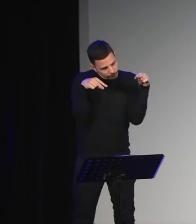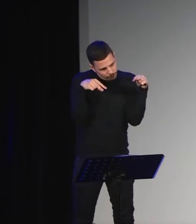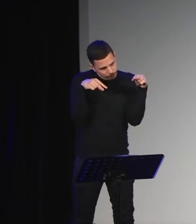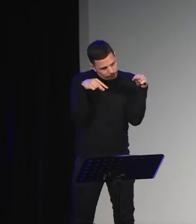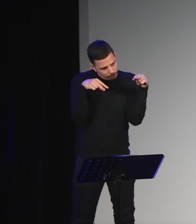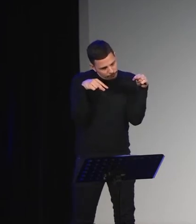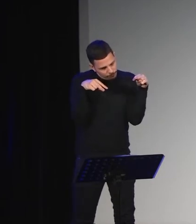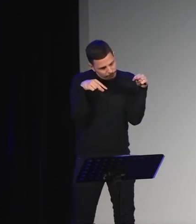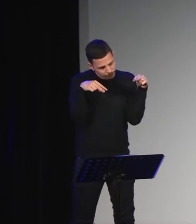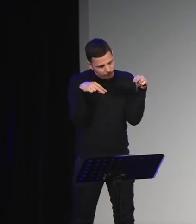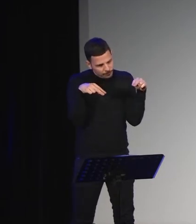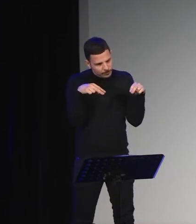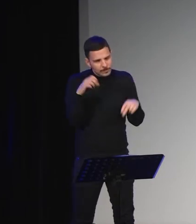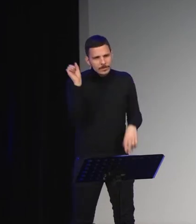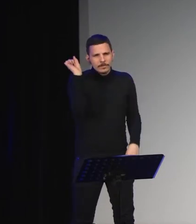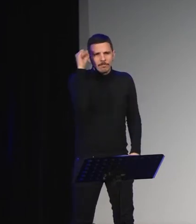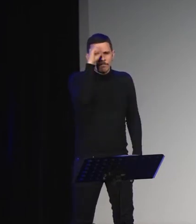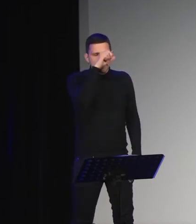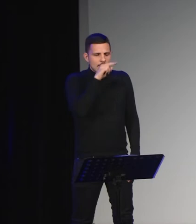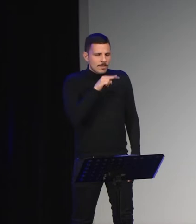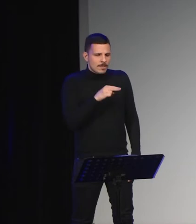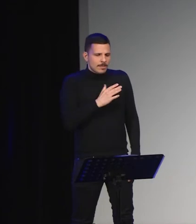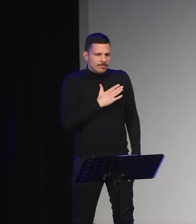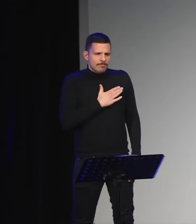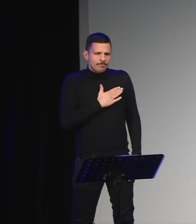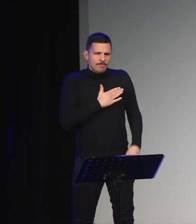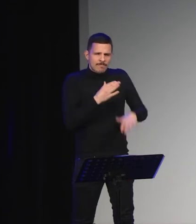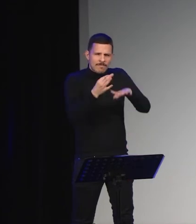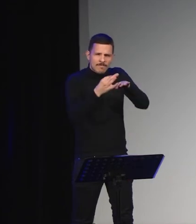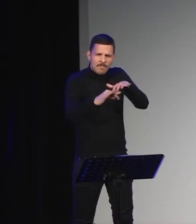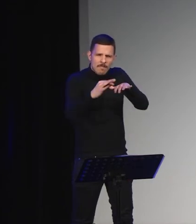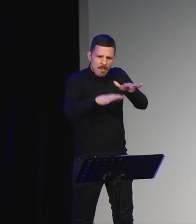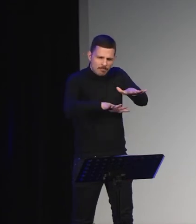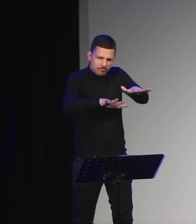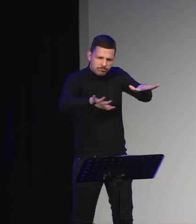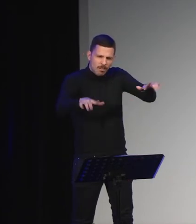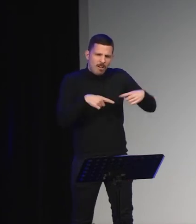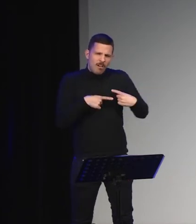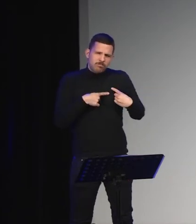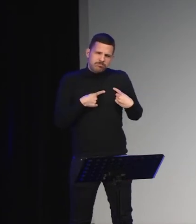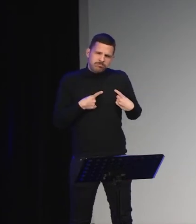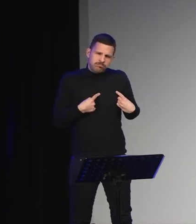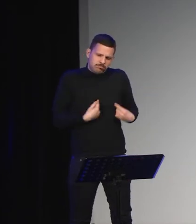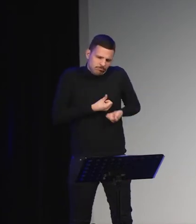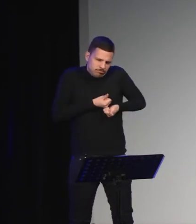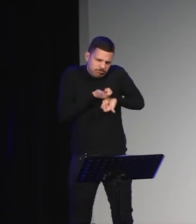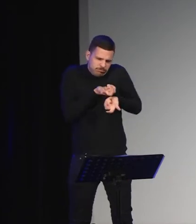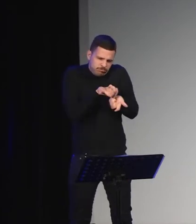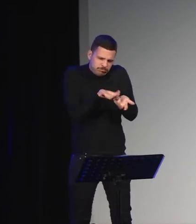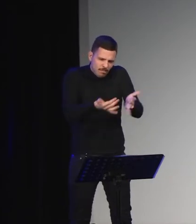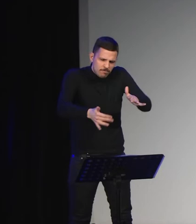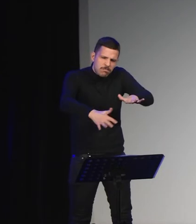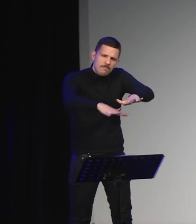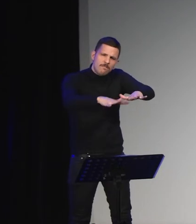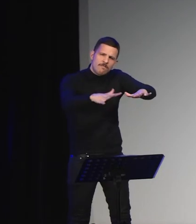autres, qu'elle soit des perles éparpillées sous terre, qu'elle soit bonne pour lui, qu'elle lui fasse un duvet, qu'elle soit